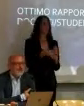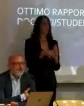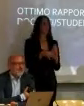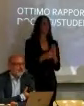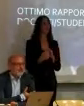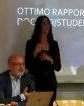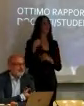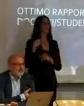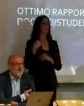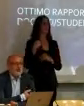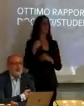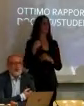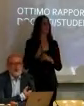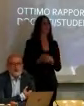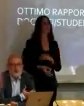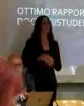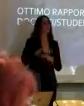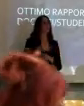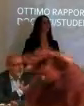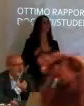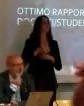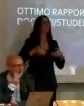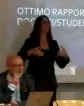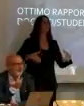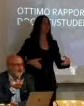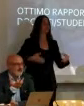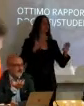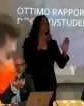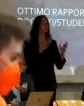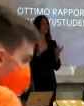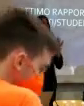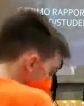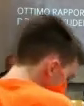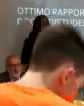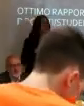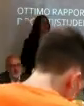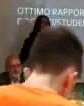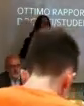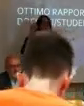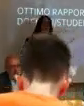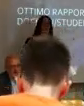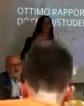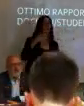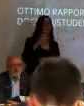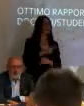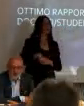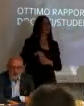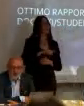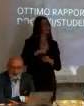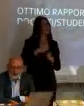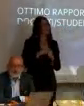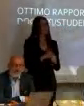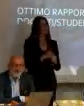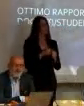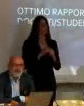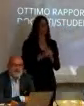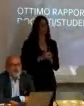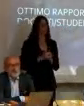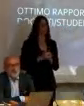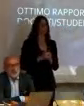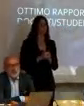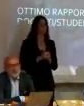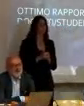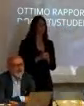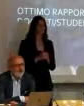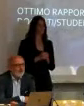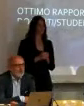un canotto di salvataggio, una luce, una prospettiva importante a cui noi ci possiamo appigliare. E inoltre abbiamo